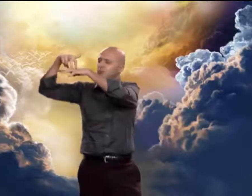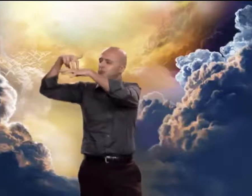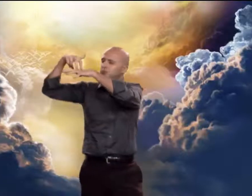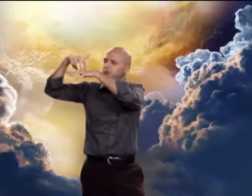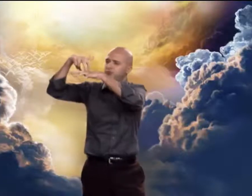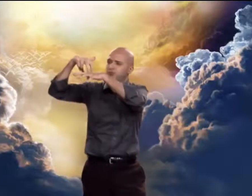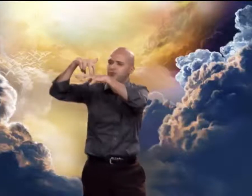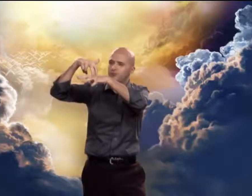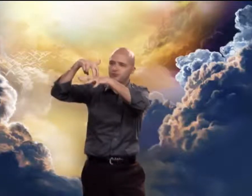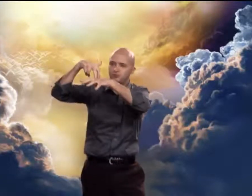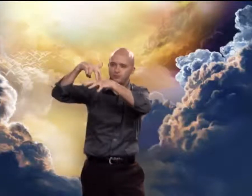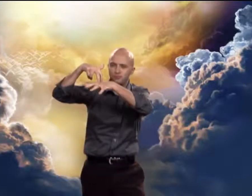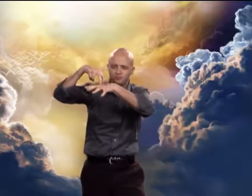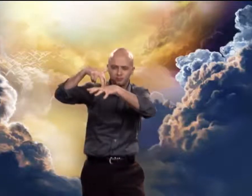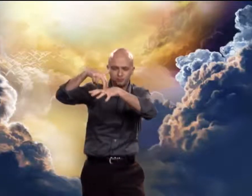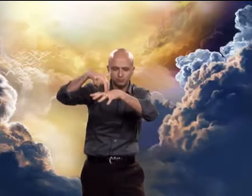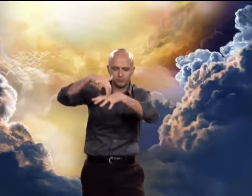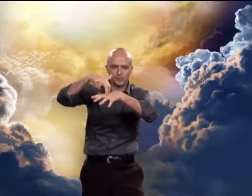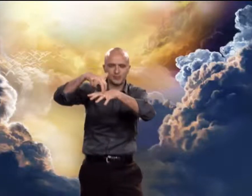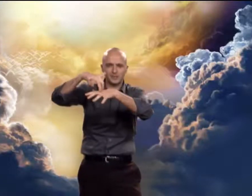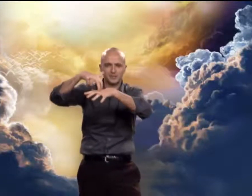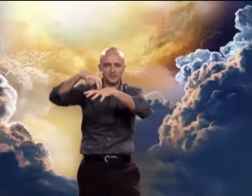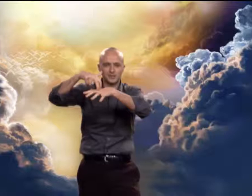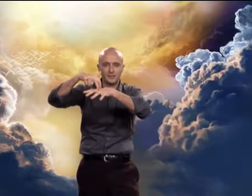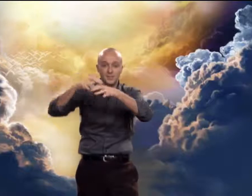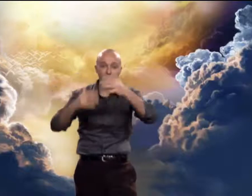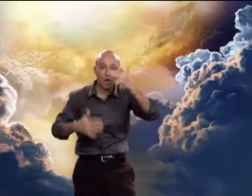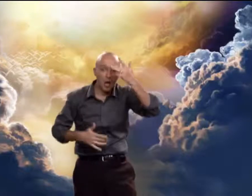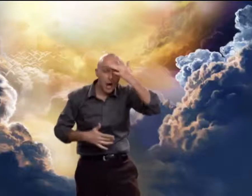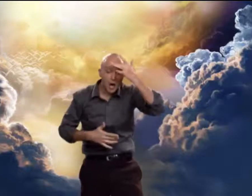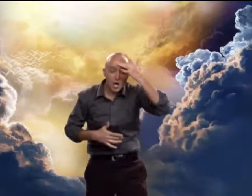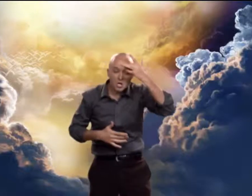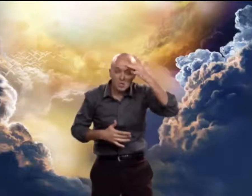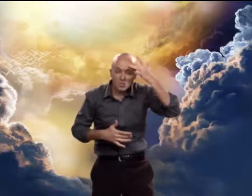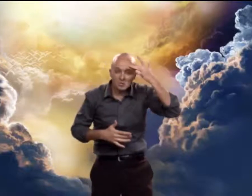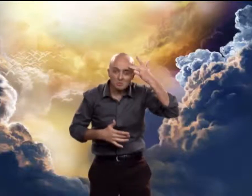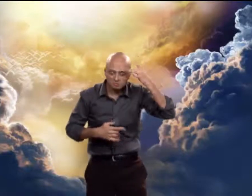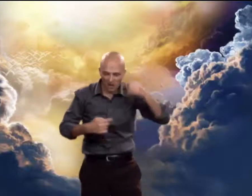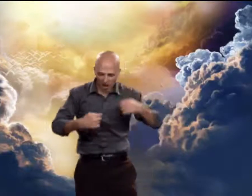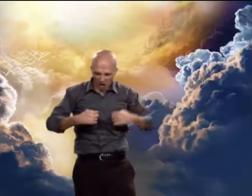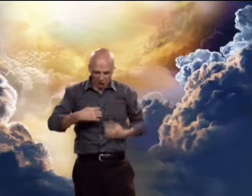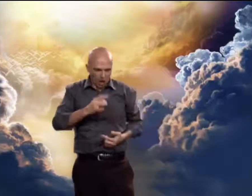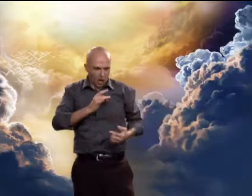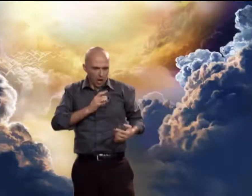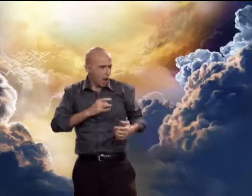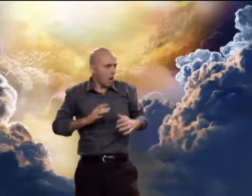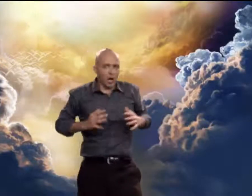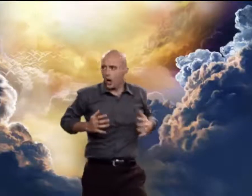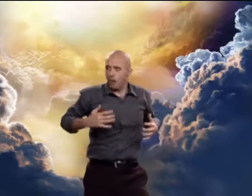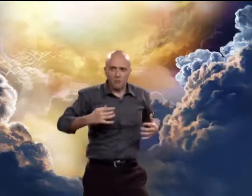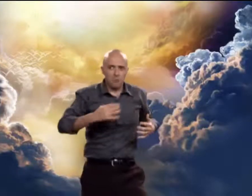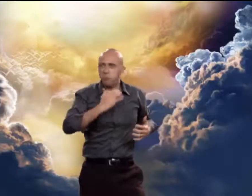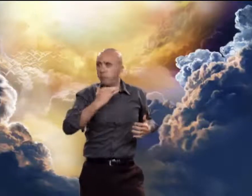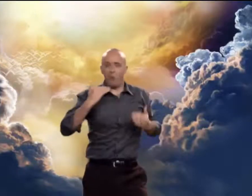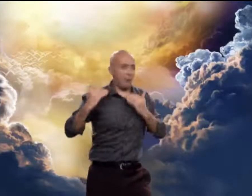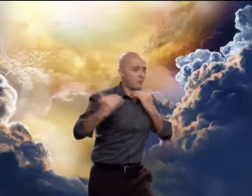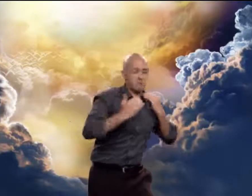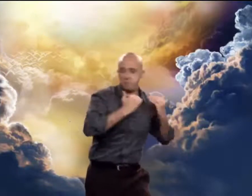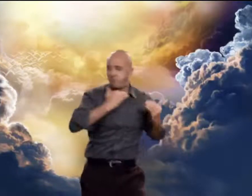somente prediz a maneira e o objetivo da vinda de Cristo, mas apresenta ainda sinais pelos quais podemos saber quão próximo